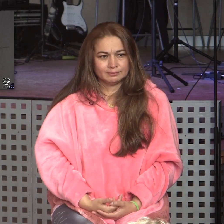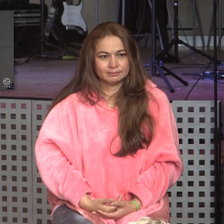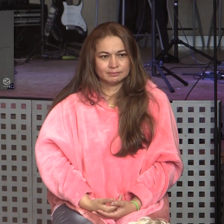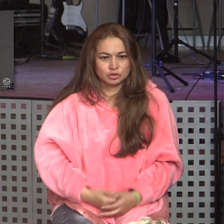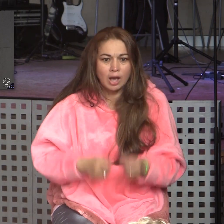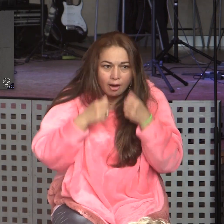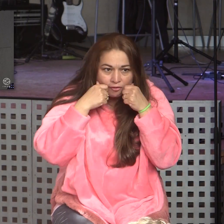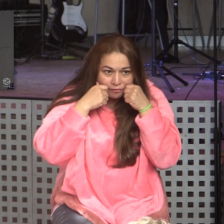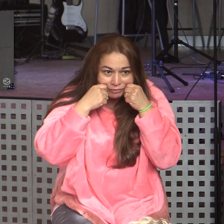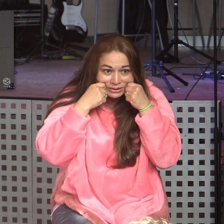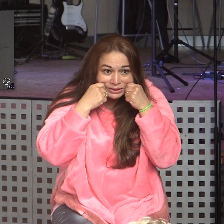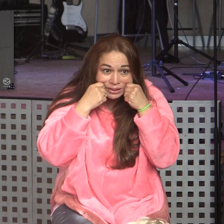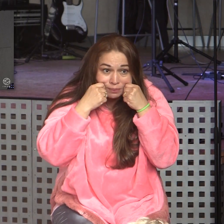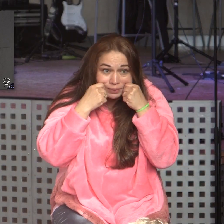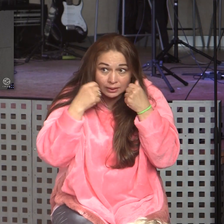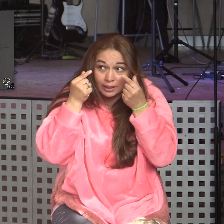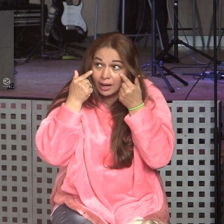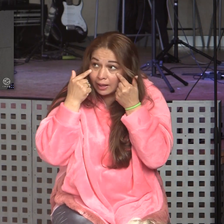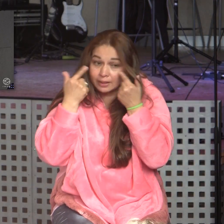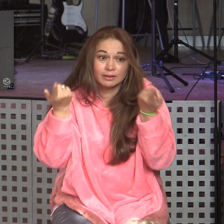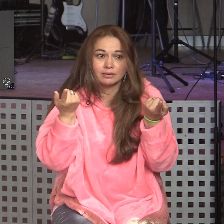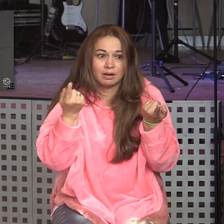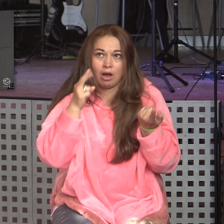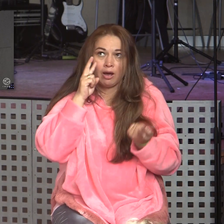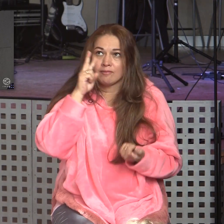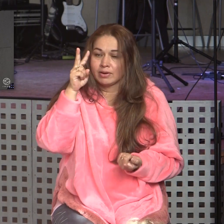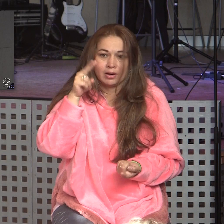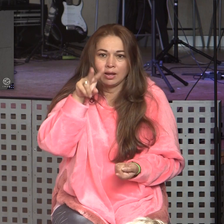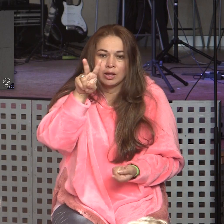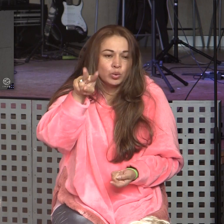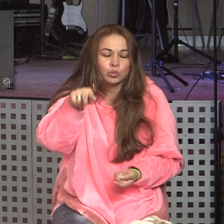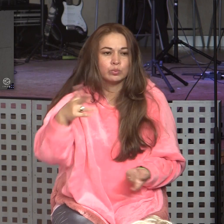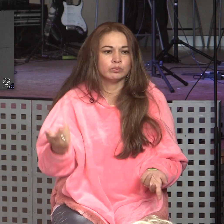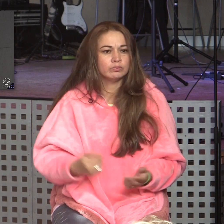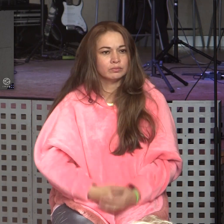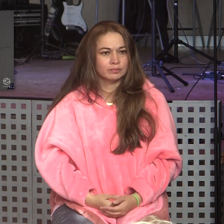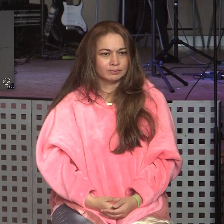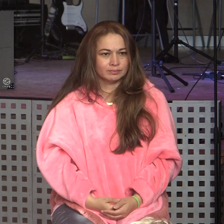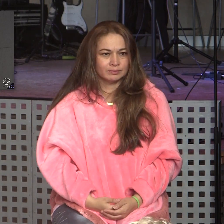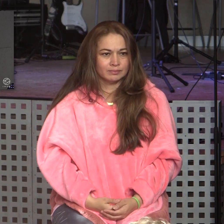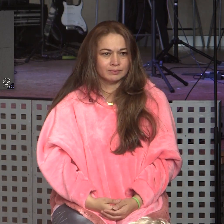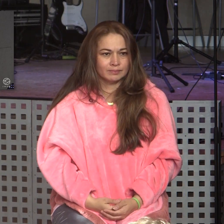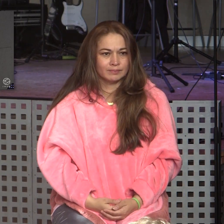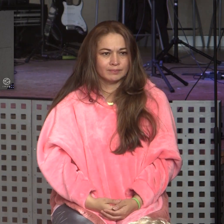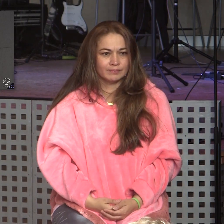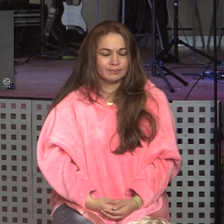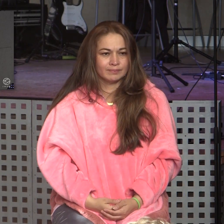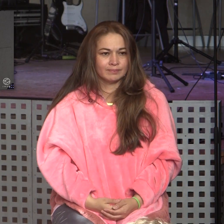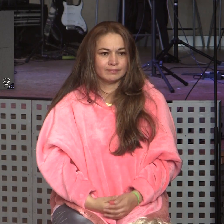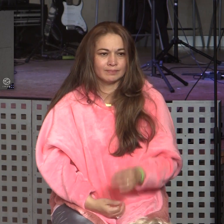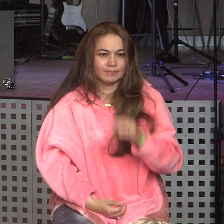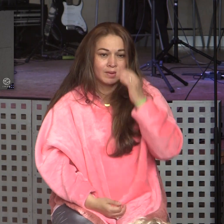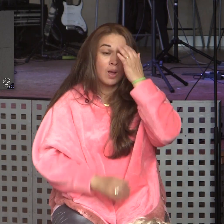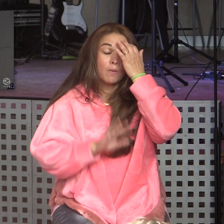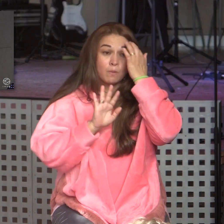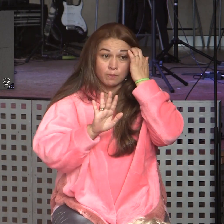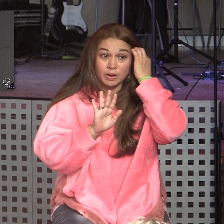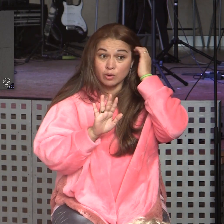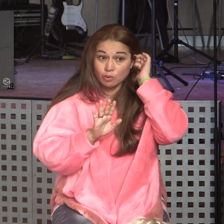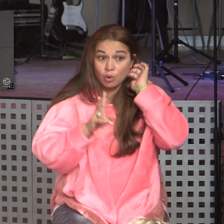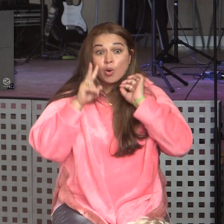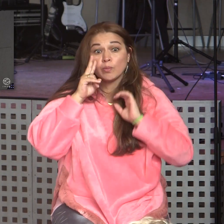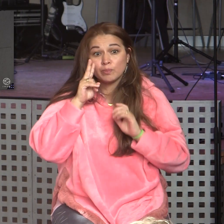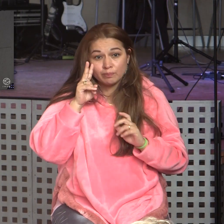con estos ojos así, me estoy refiriendo, claro. ¿Qué vio entonces? Tenemos que ver la experiencia que él